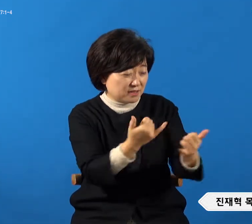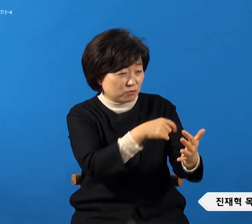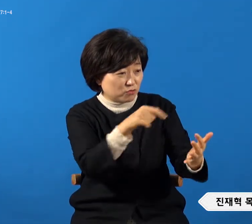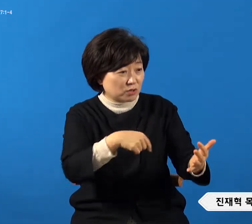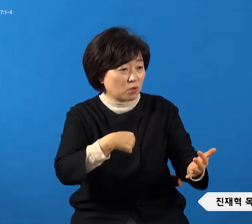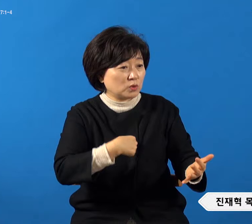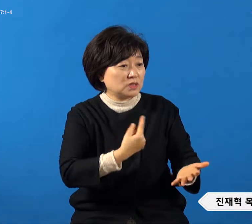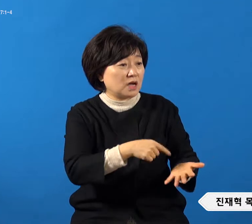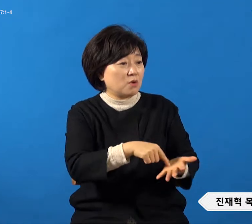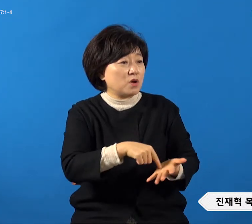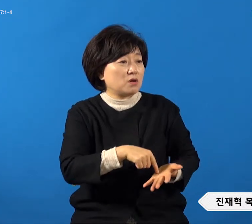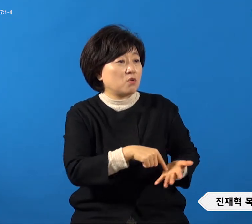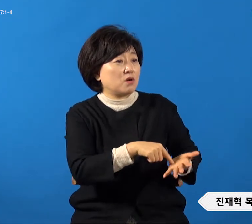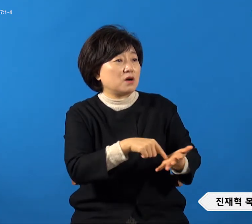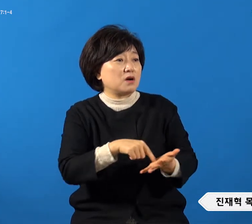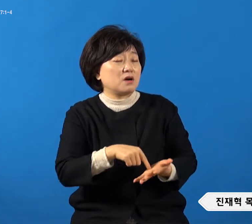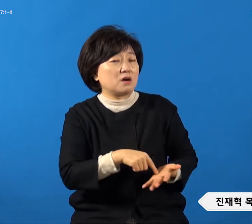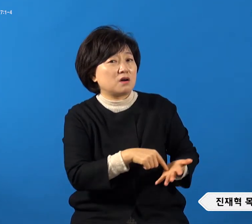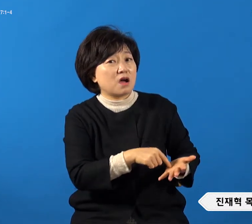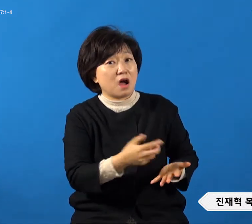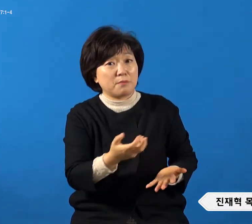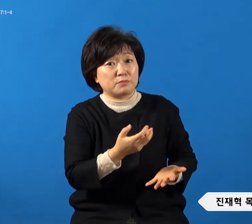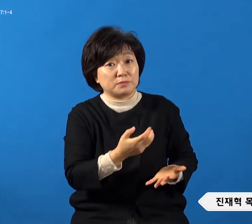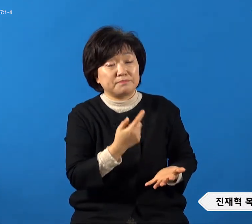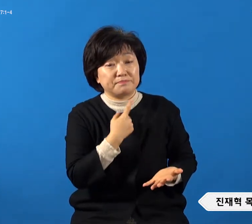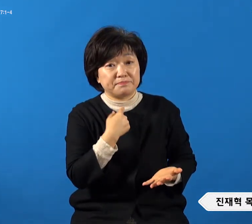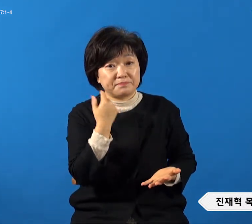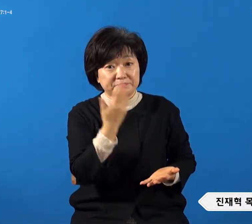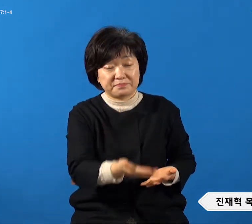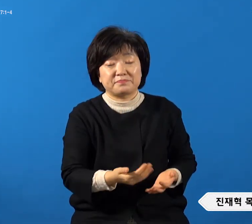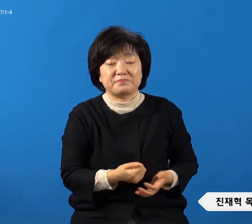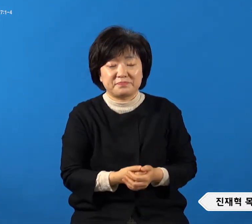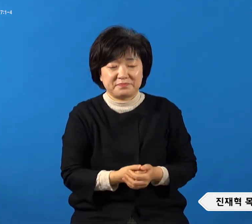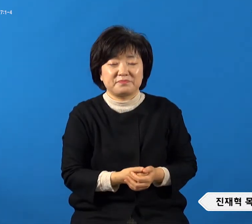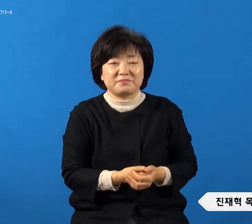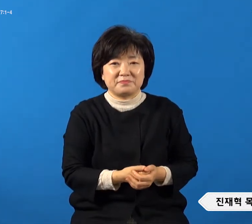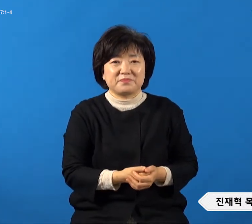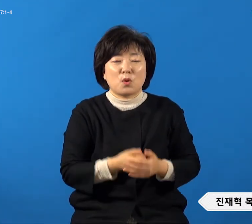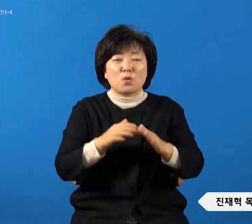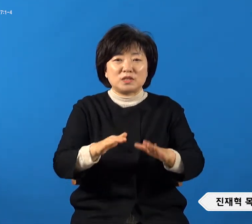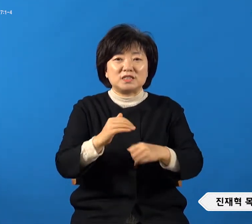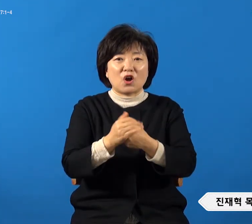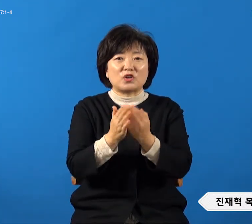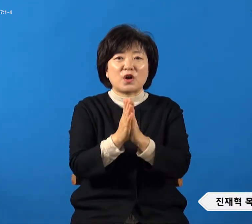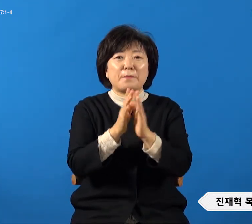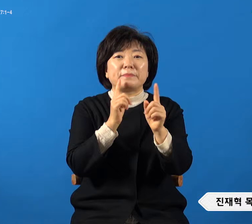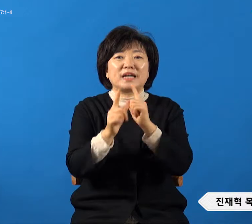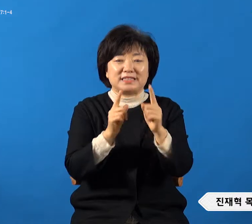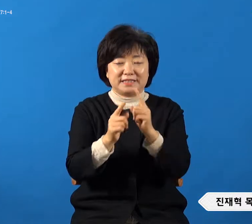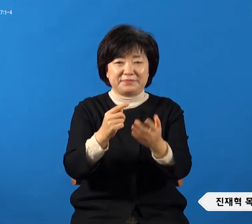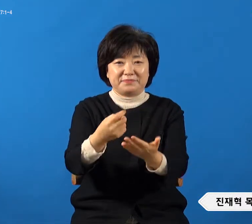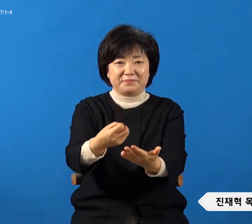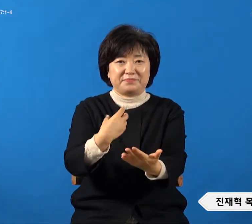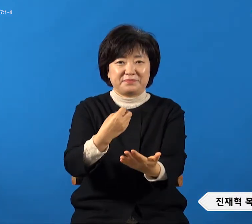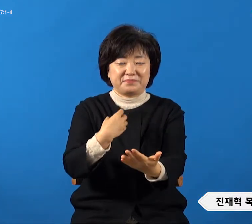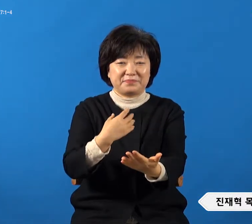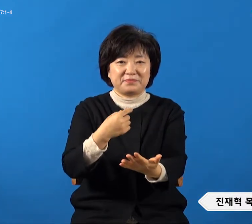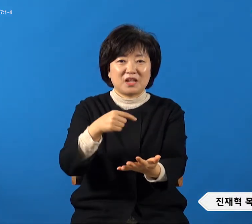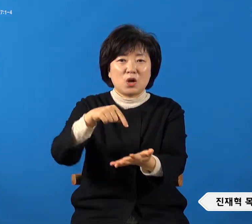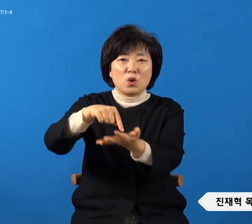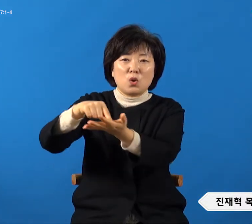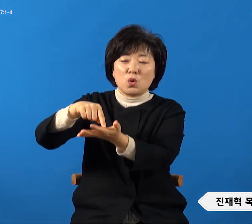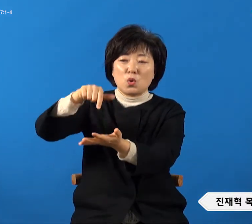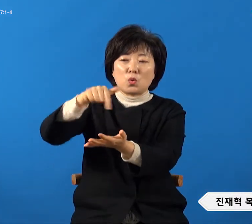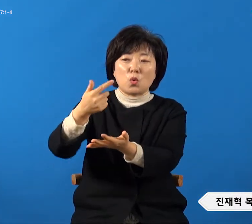나 혼자라는 홀로됨의 아픔을 느껴보십니까? 그렇다면 오늘 성경은 우리에게 말씀합니다. 이